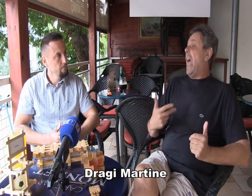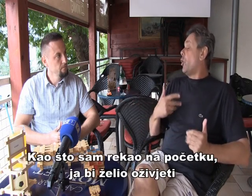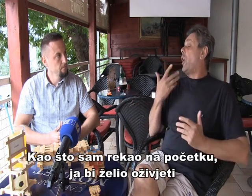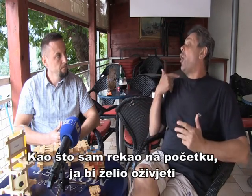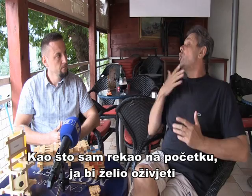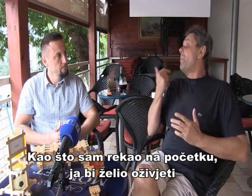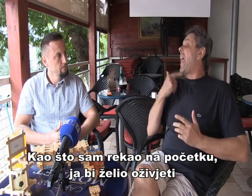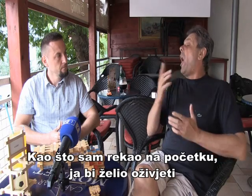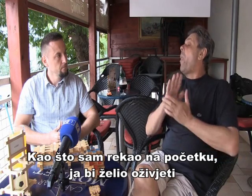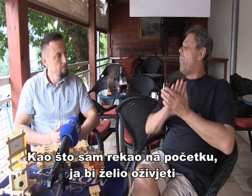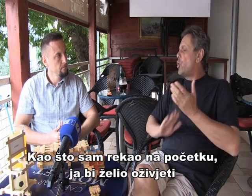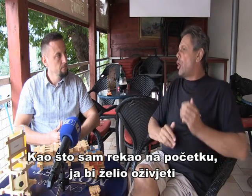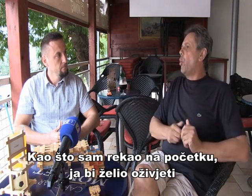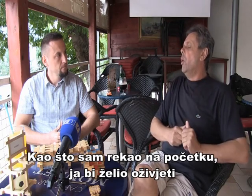eto, kao što sam rekao na početku,